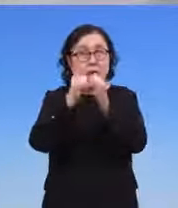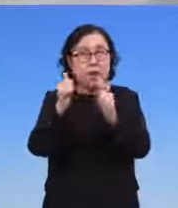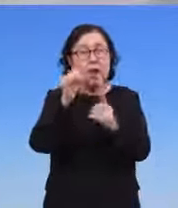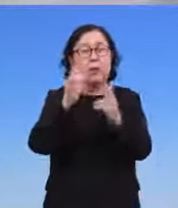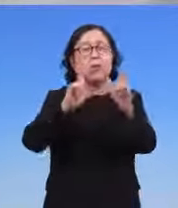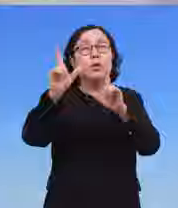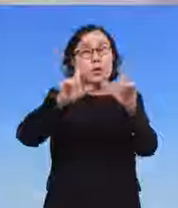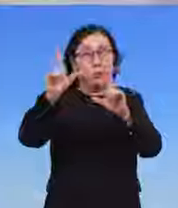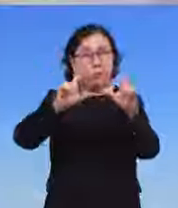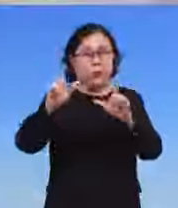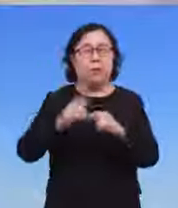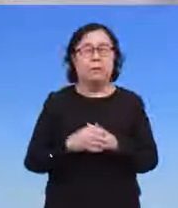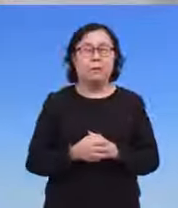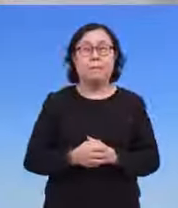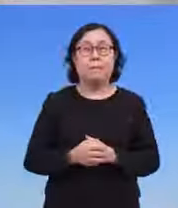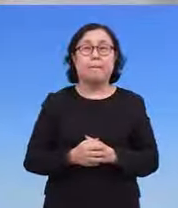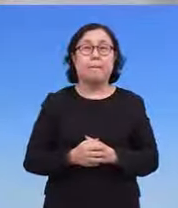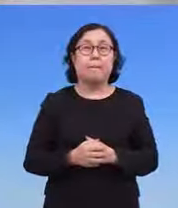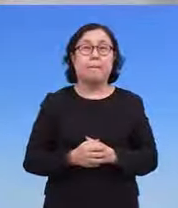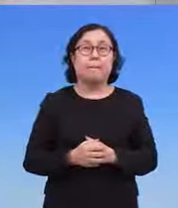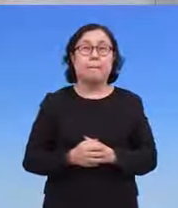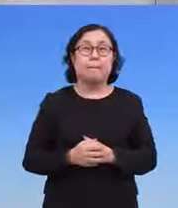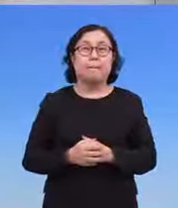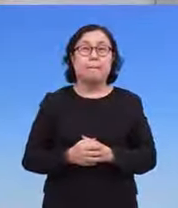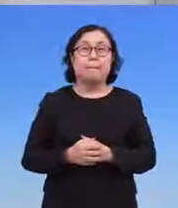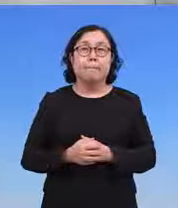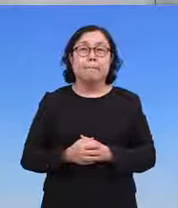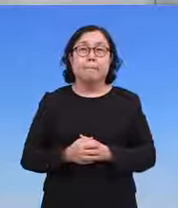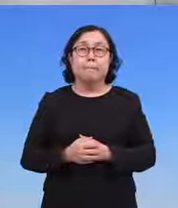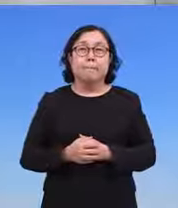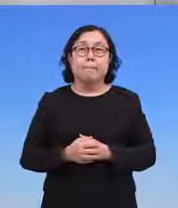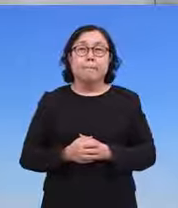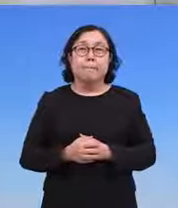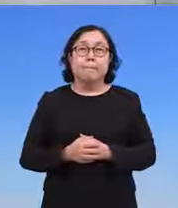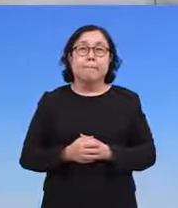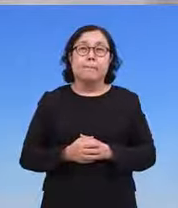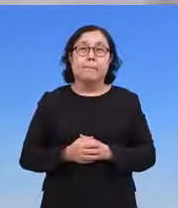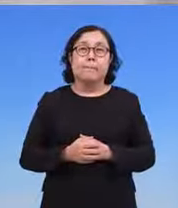요한에게서 배우는 참 중요한 포인트 아닙니까?